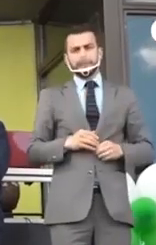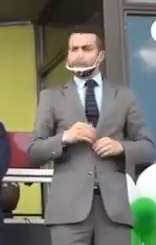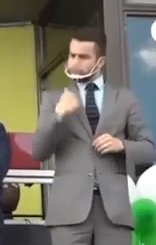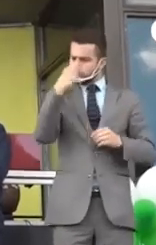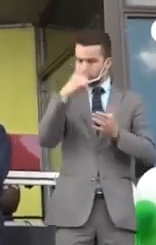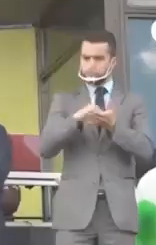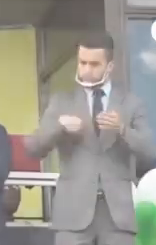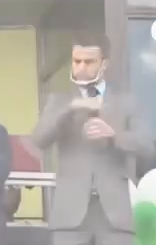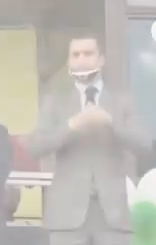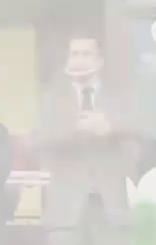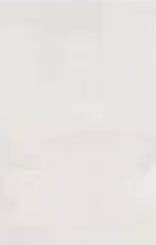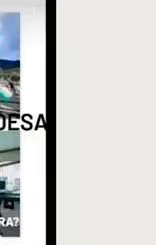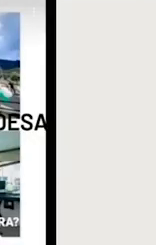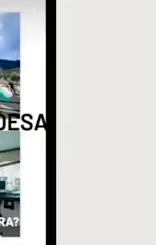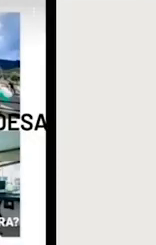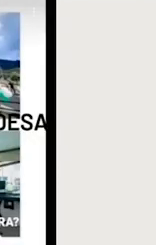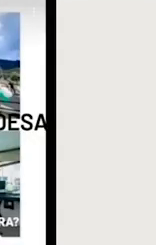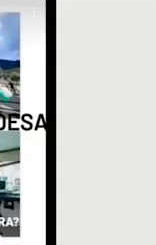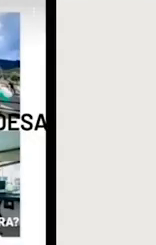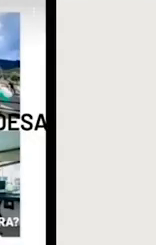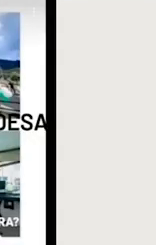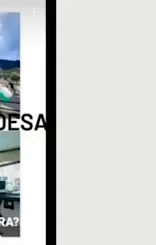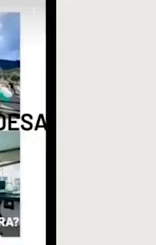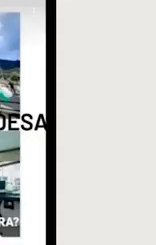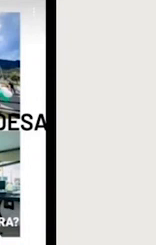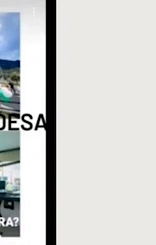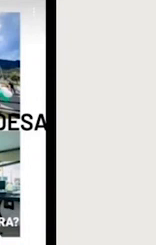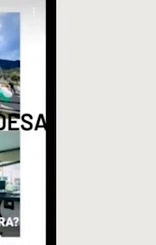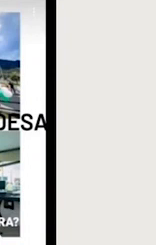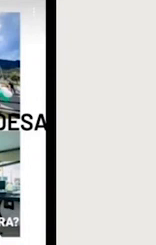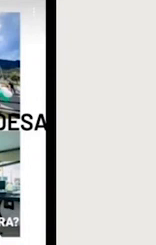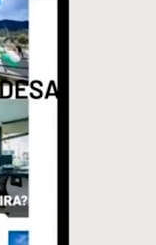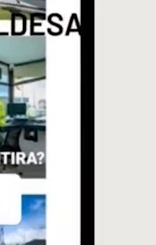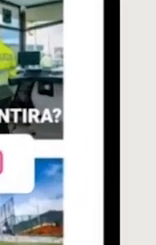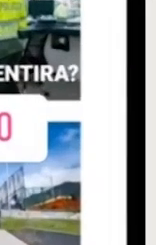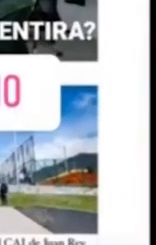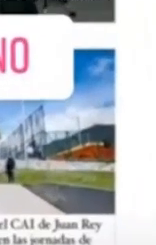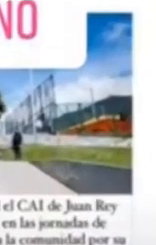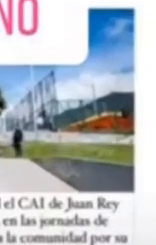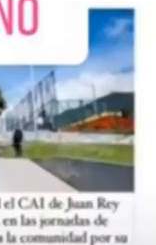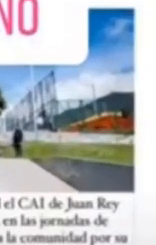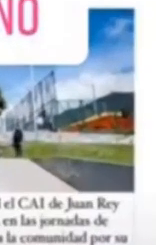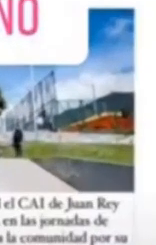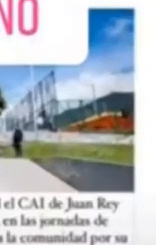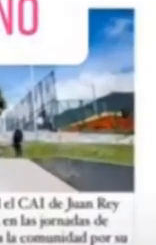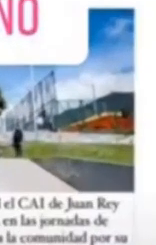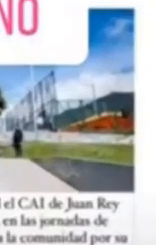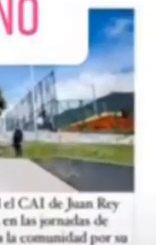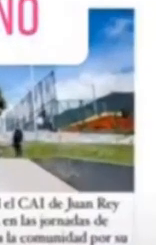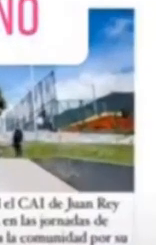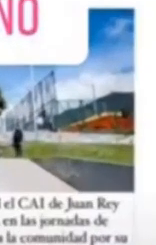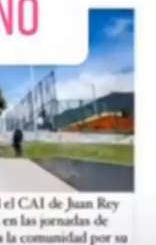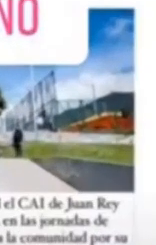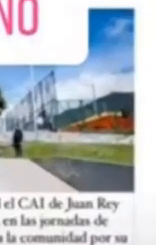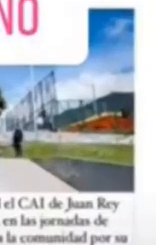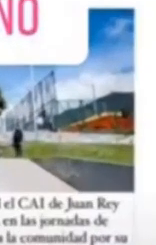entidades correspondientes en una historia de la red social 'facebook' claudia lópez dijo numeral a esta hora entregamos